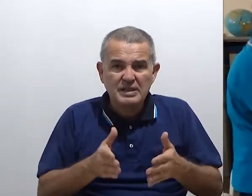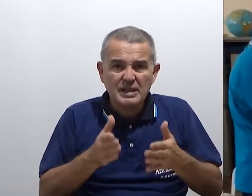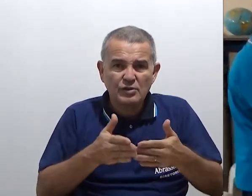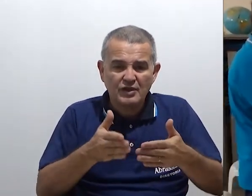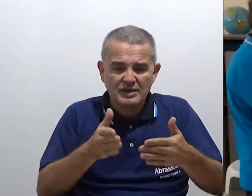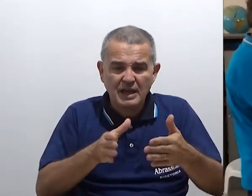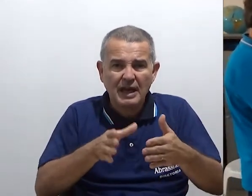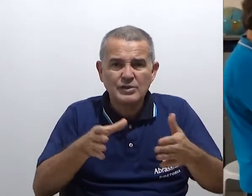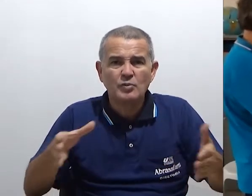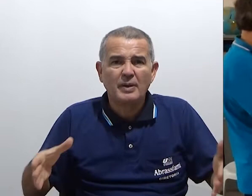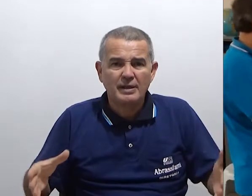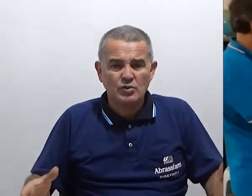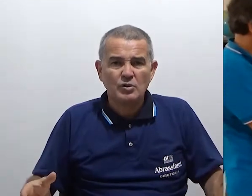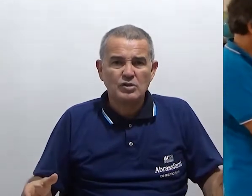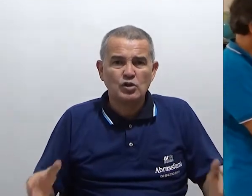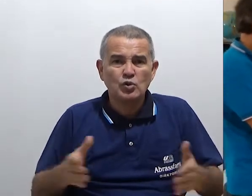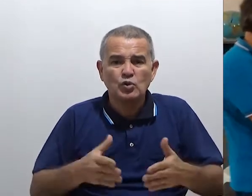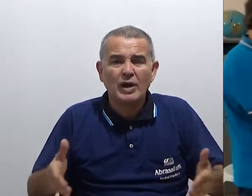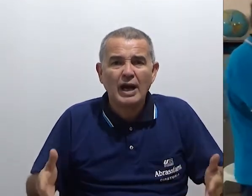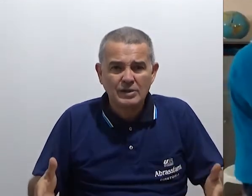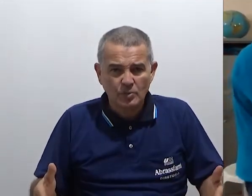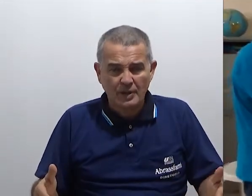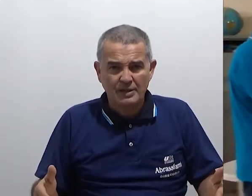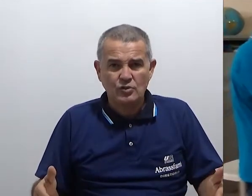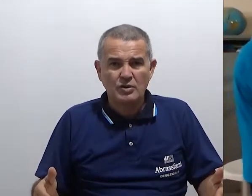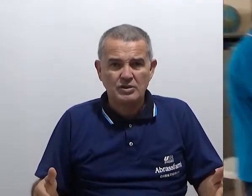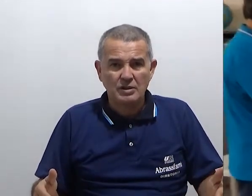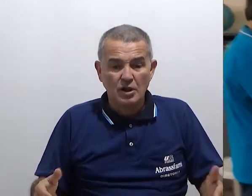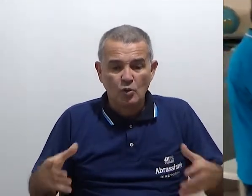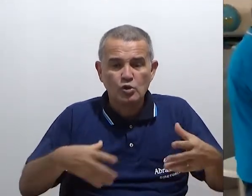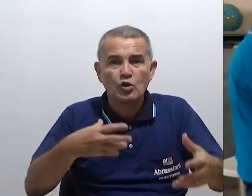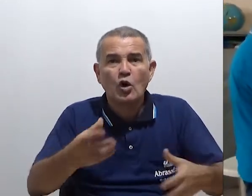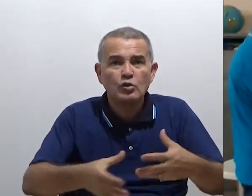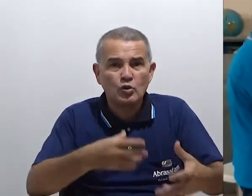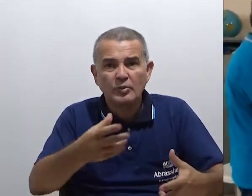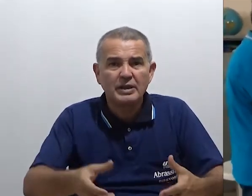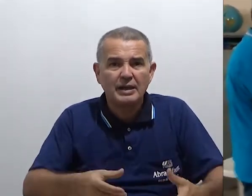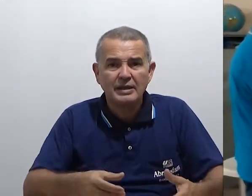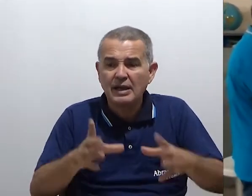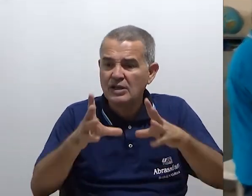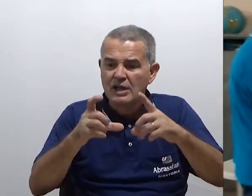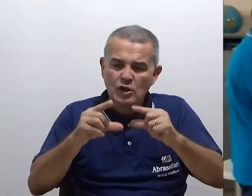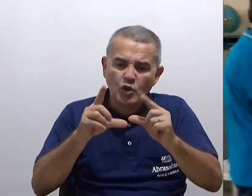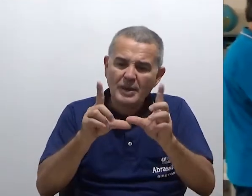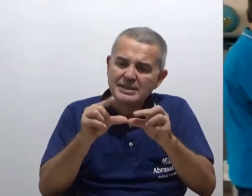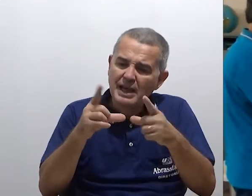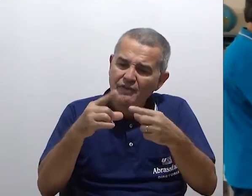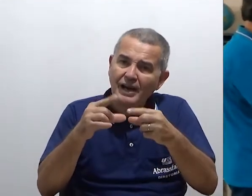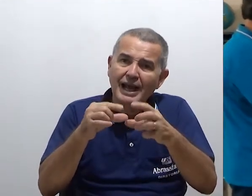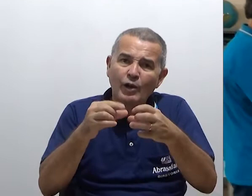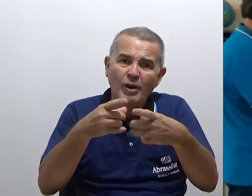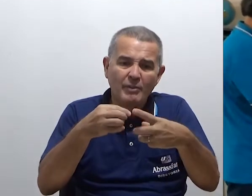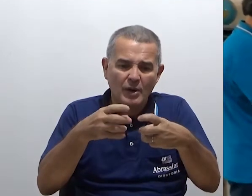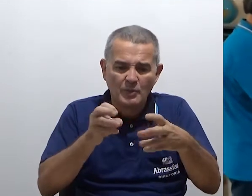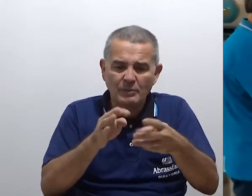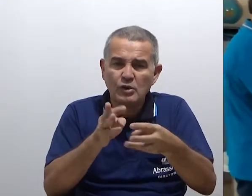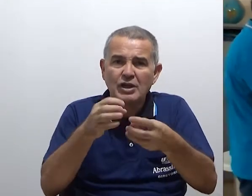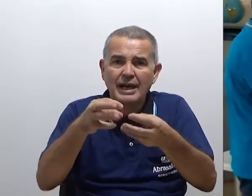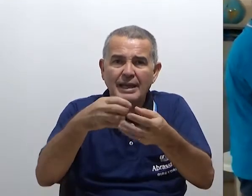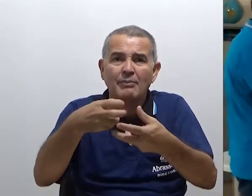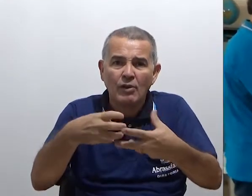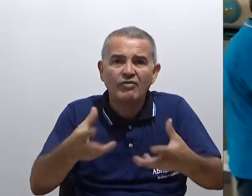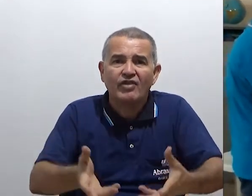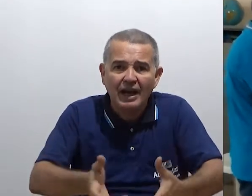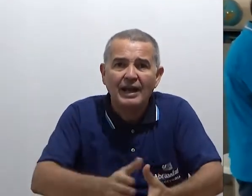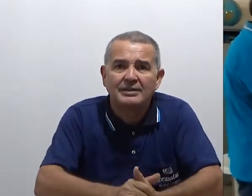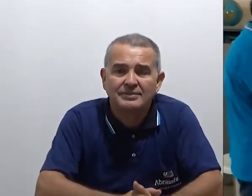Então eu preciso fazer as comparações, estruturar as comparações com jogos, com brincadeiras e começar a falar com a mão para